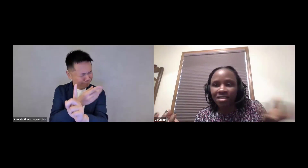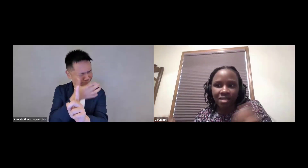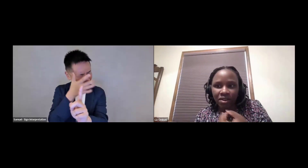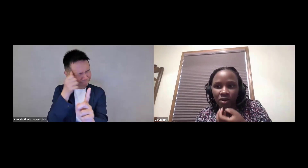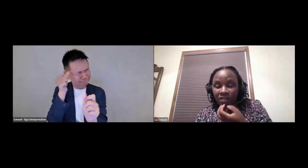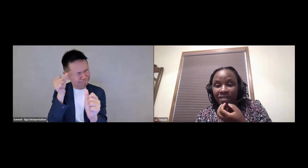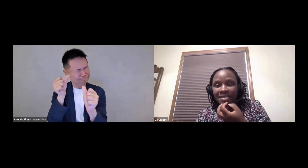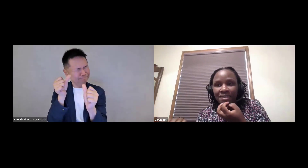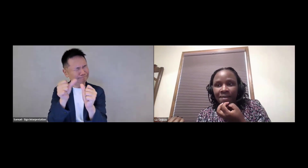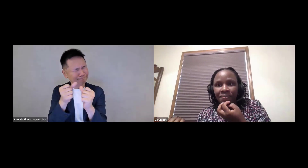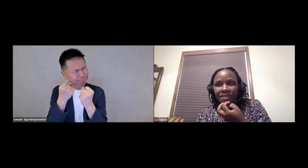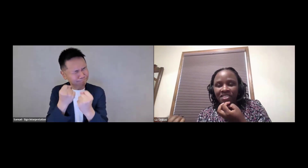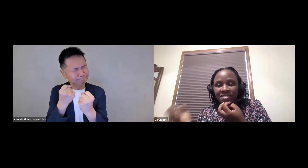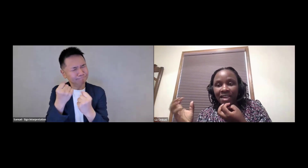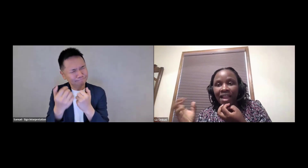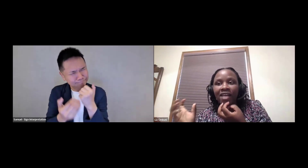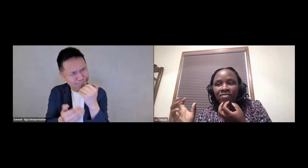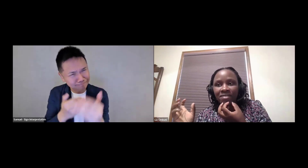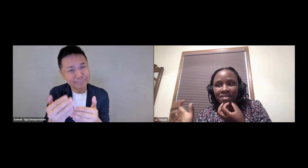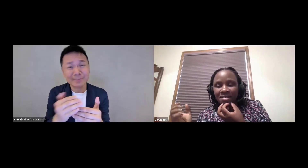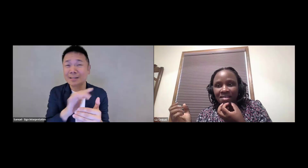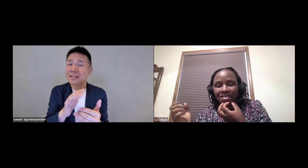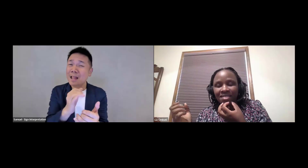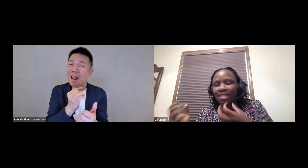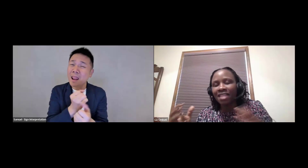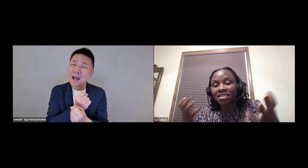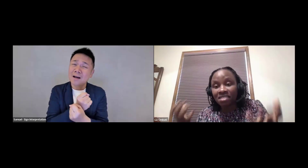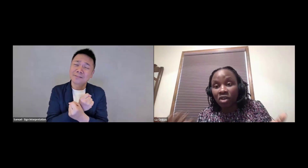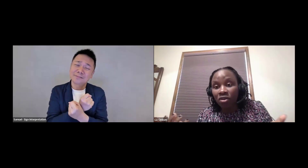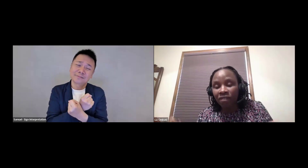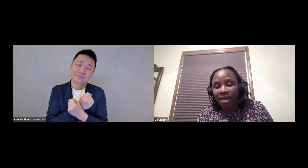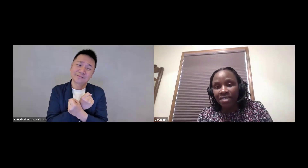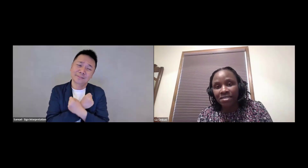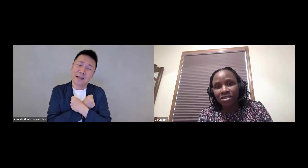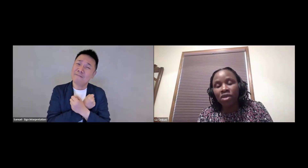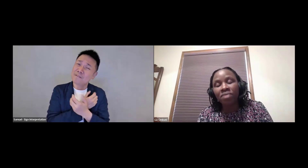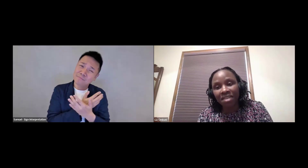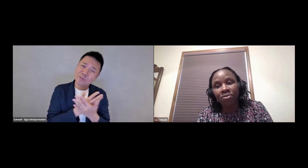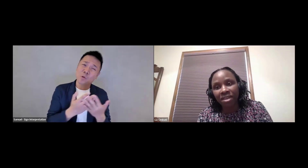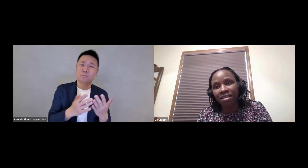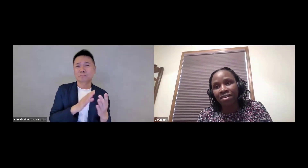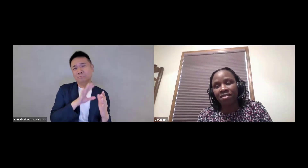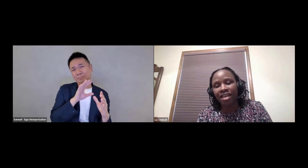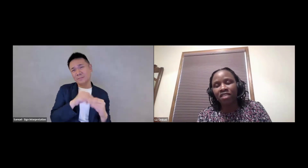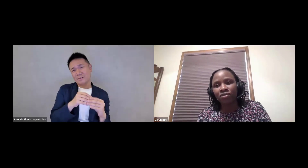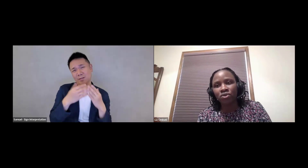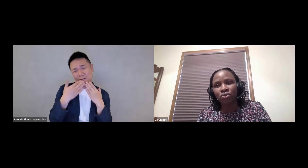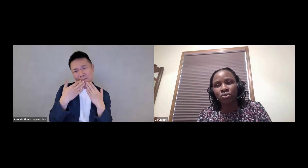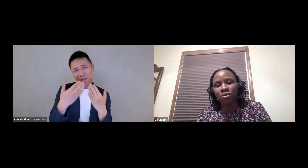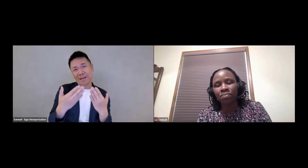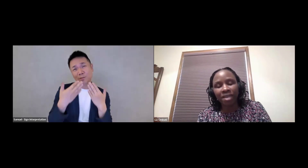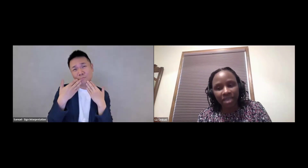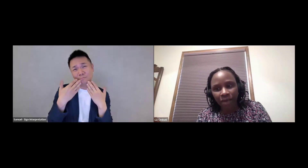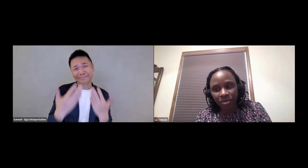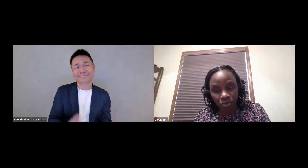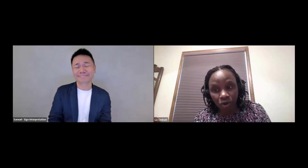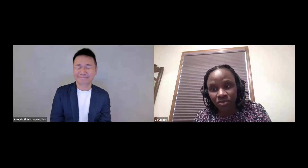参与大家一起来追思来纪念我们博士，